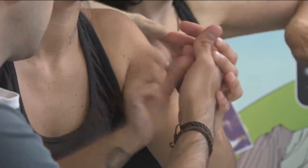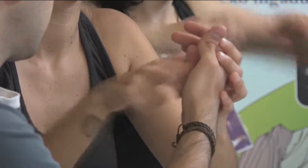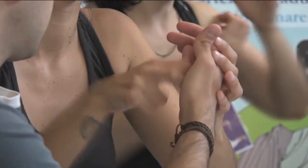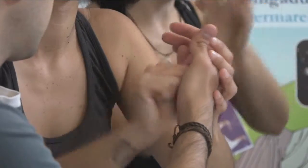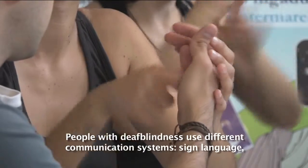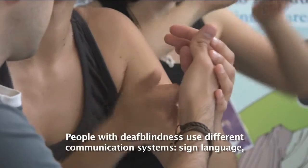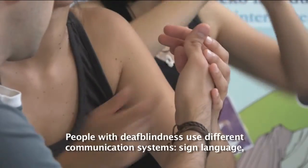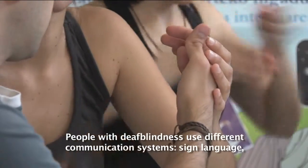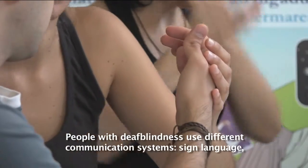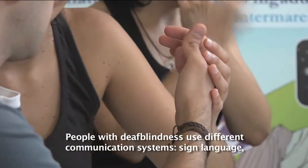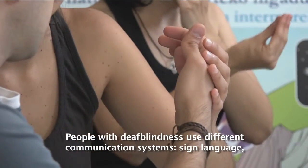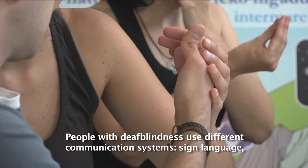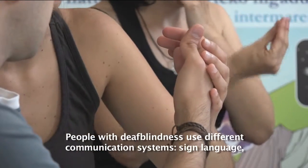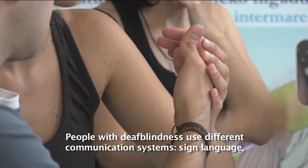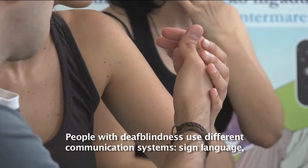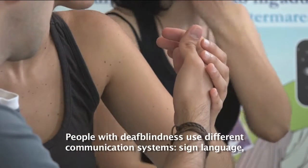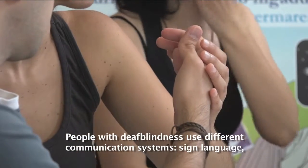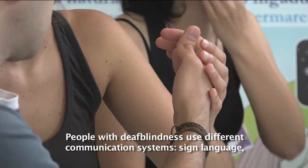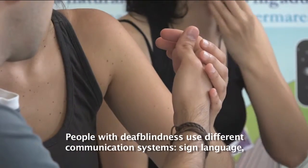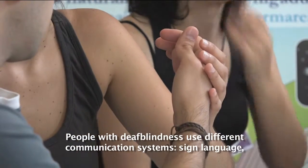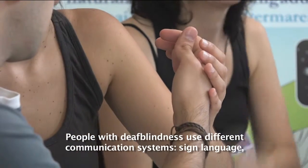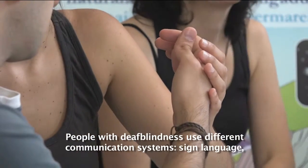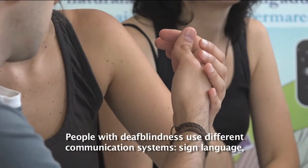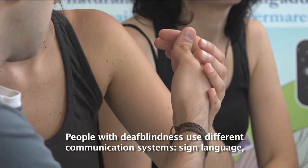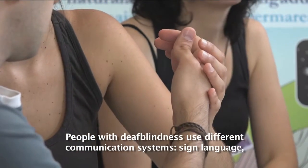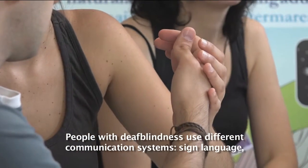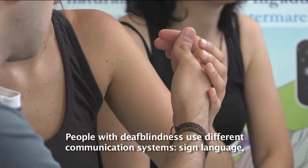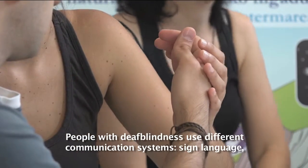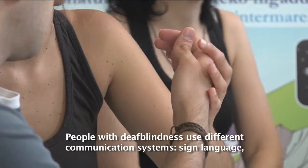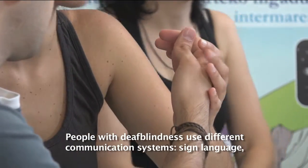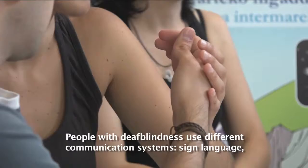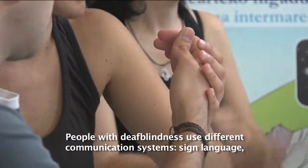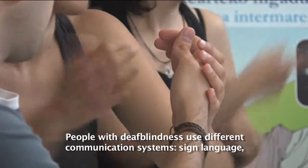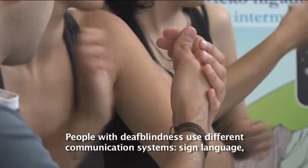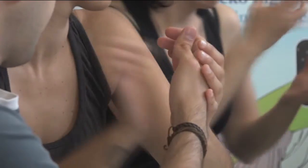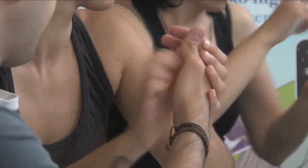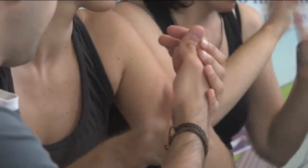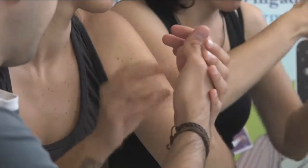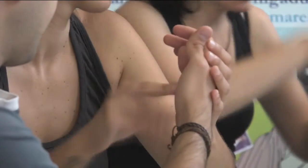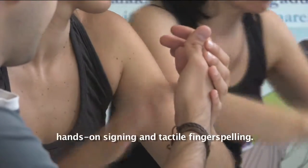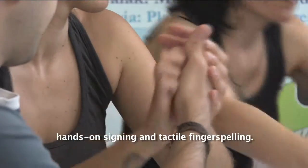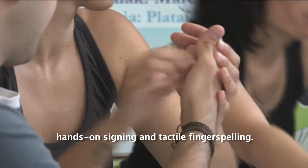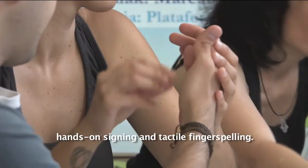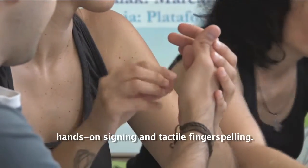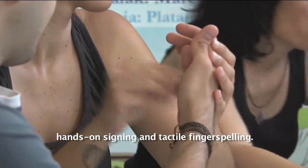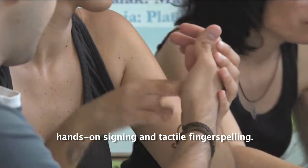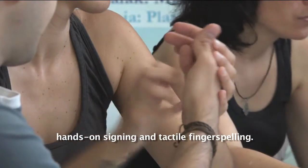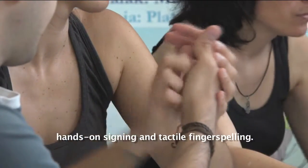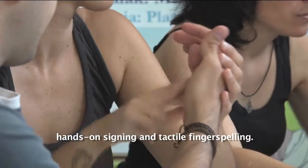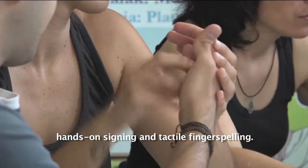Las personas con sordoceguera utilizan distintos sistemas de comunicación como son la lengua de signos, la lengua de signos apoyada